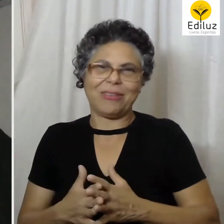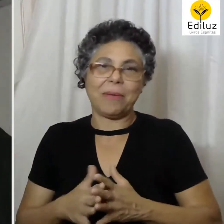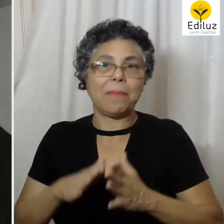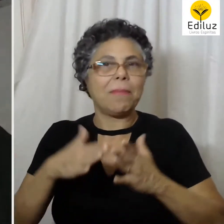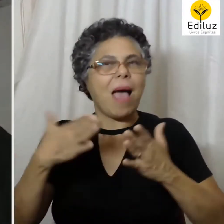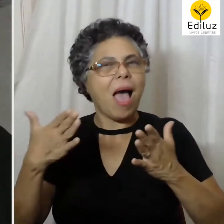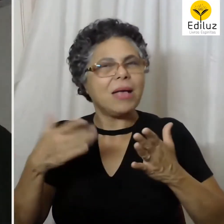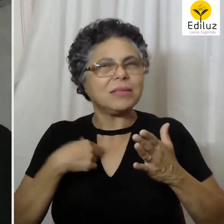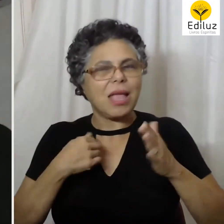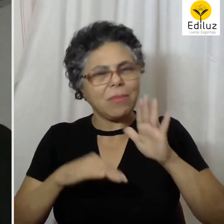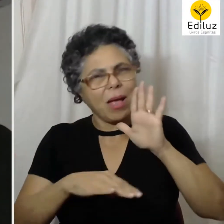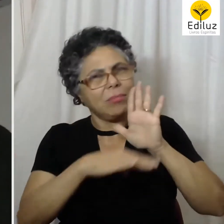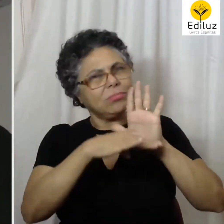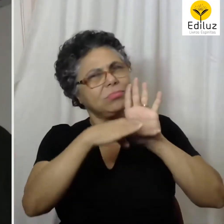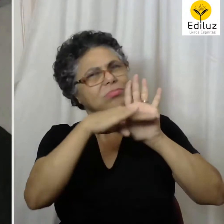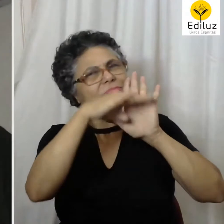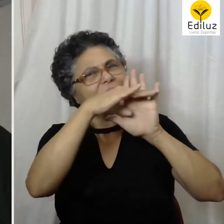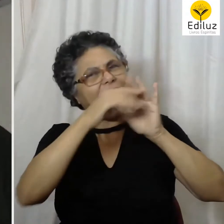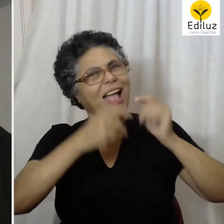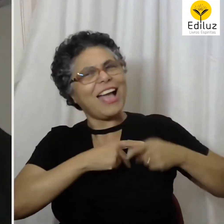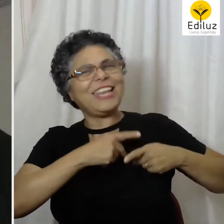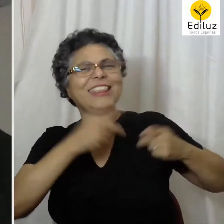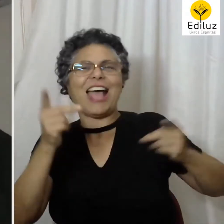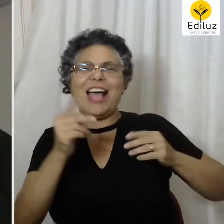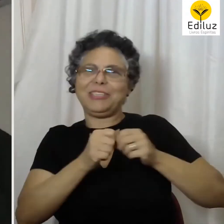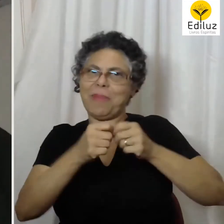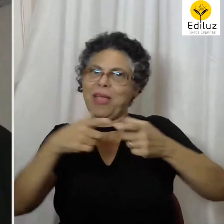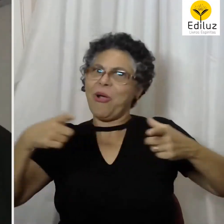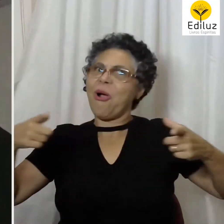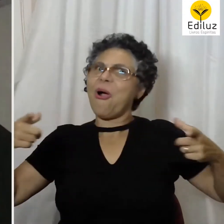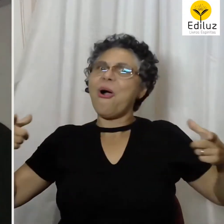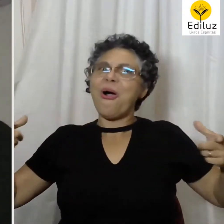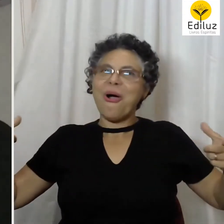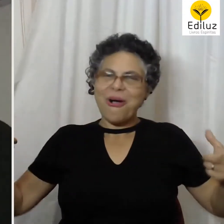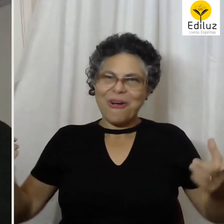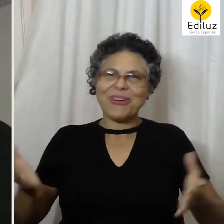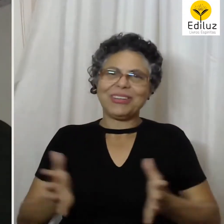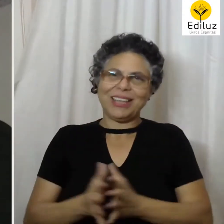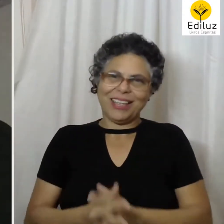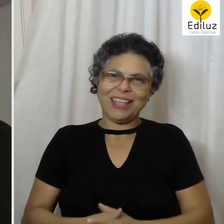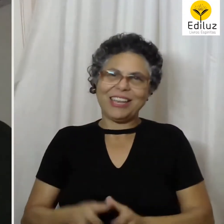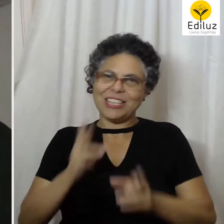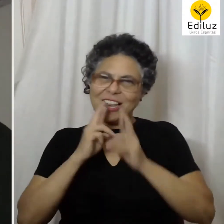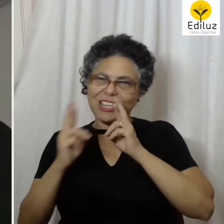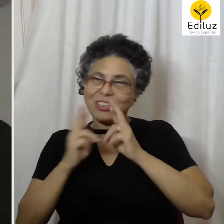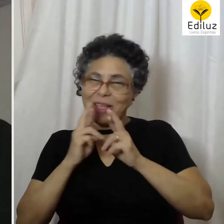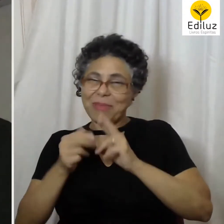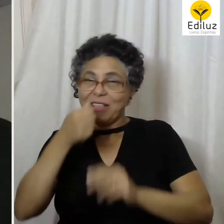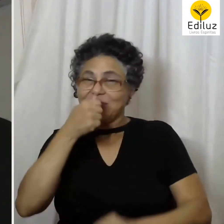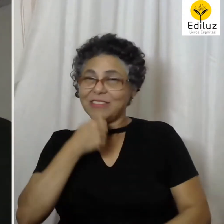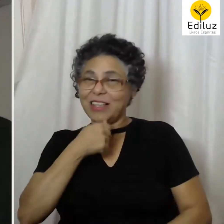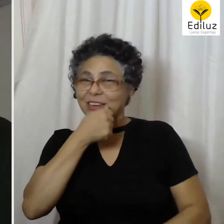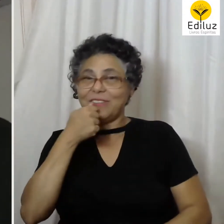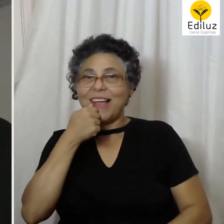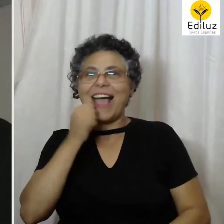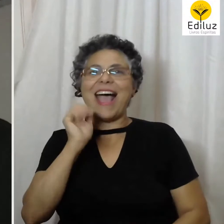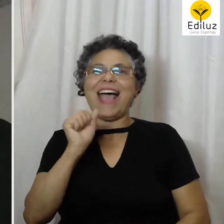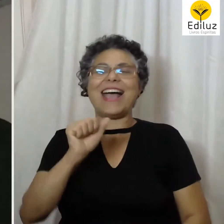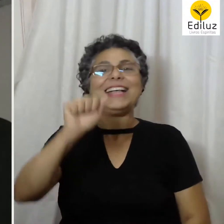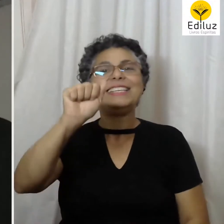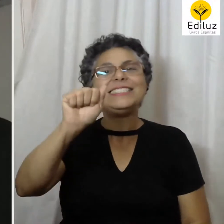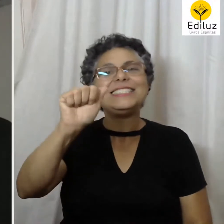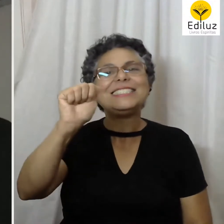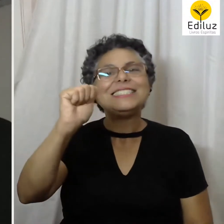uma ordem maior da caridade, né, que impera nessa relação, nesse sacrifício, nesse sacro